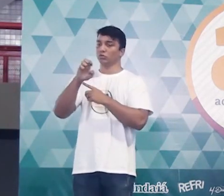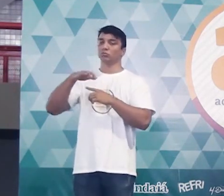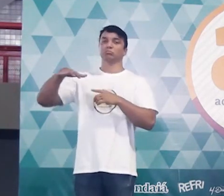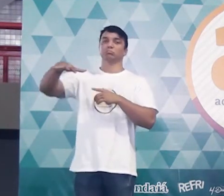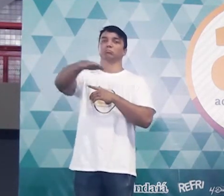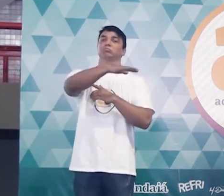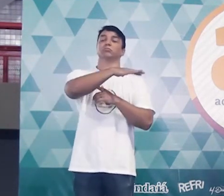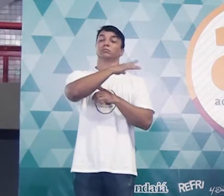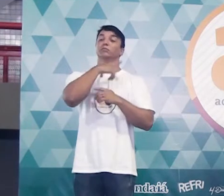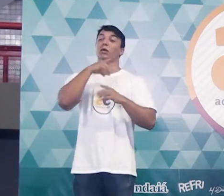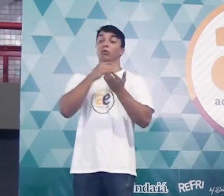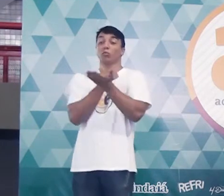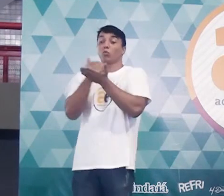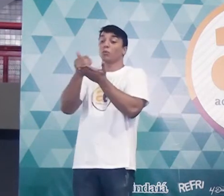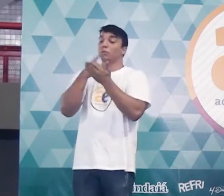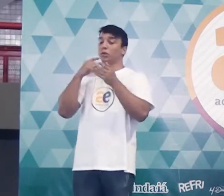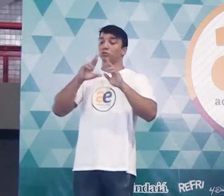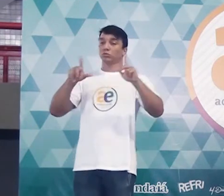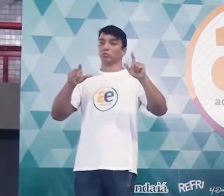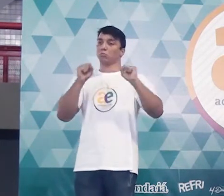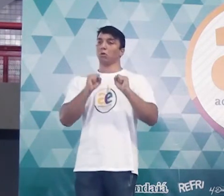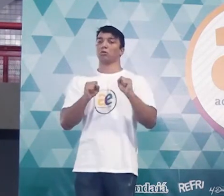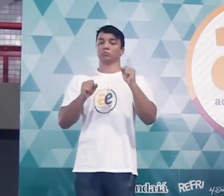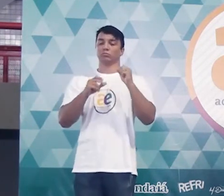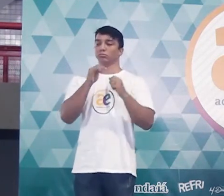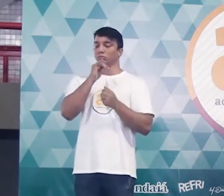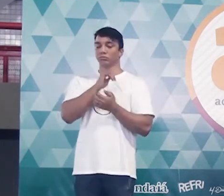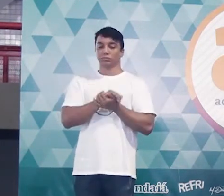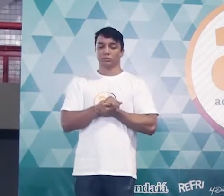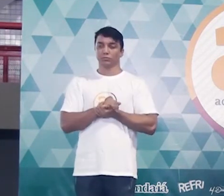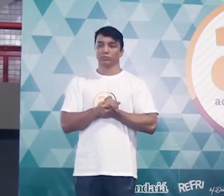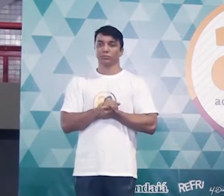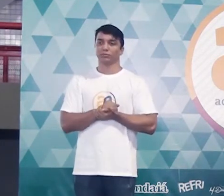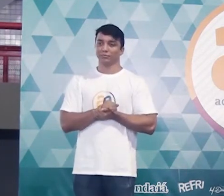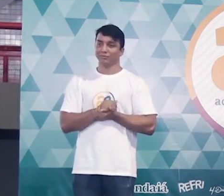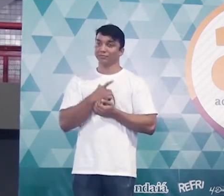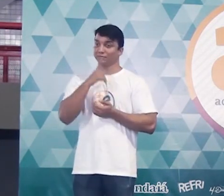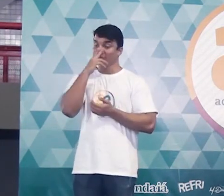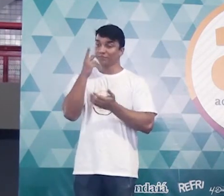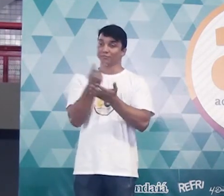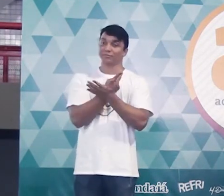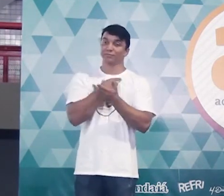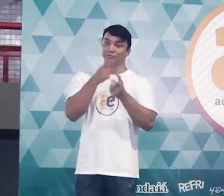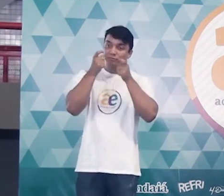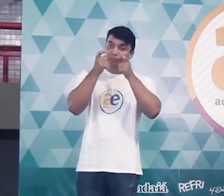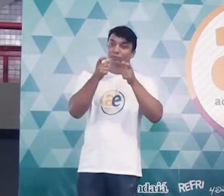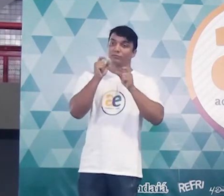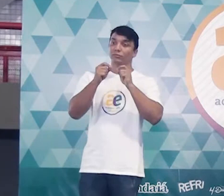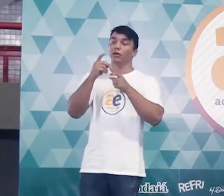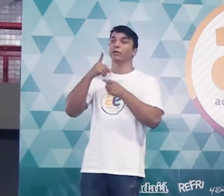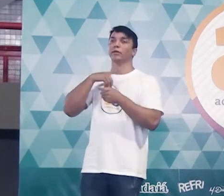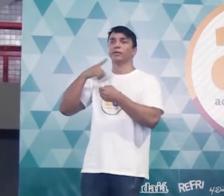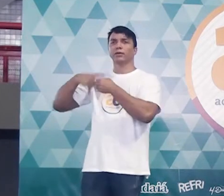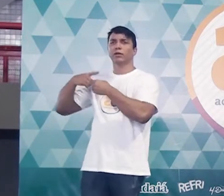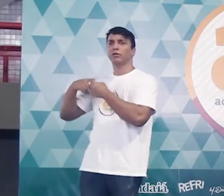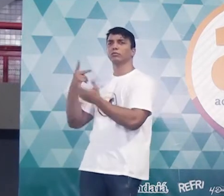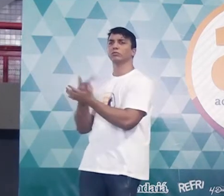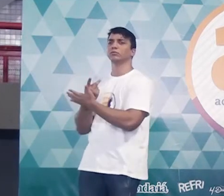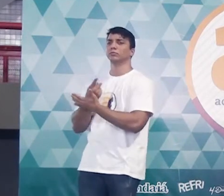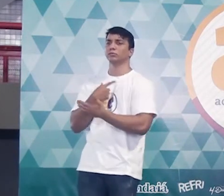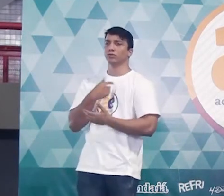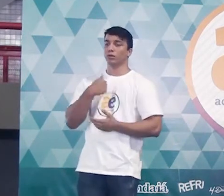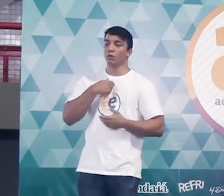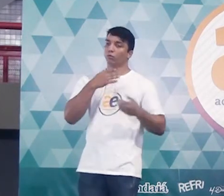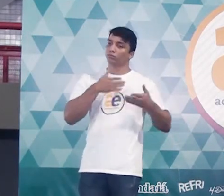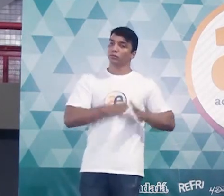estar no início com temperaturas diferentes. Acontece uma coisa interessante, no interior acontece mais. Eu sou do Aquiraz,